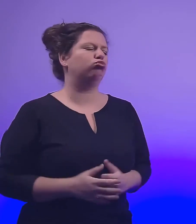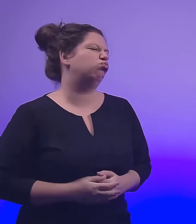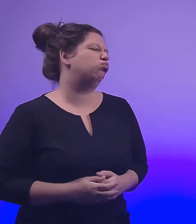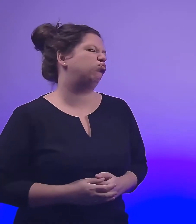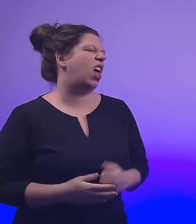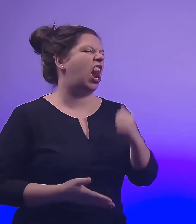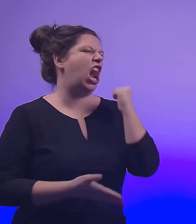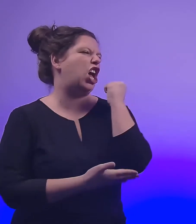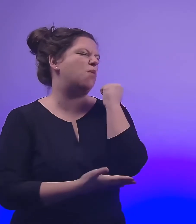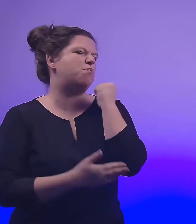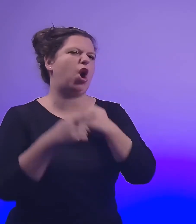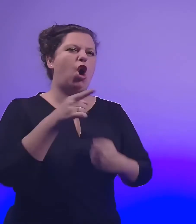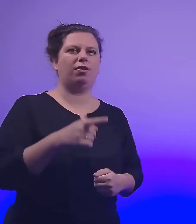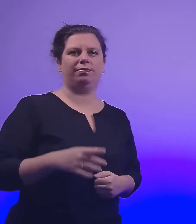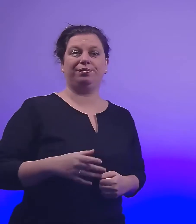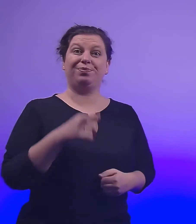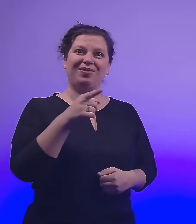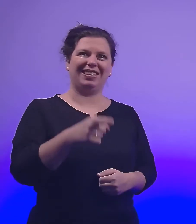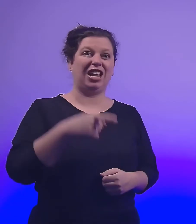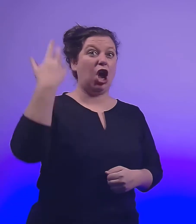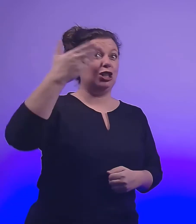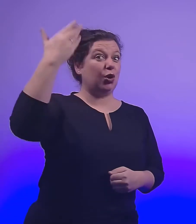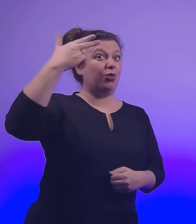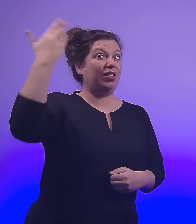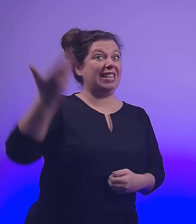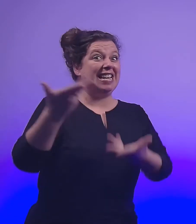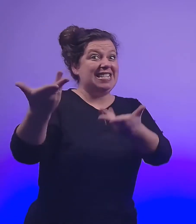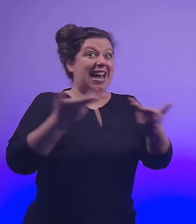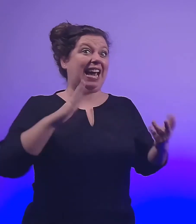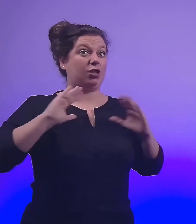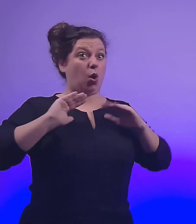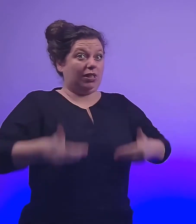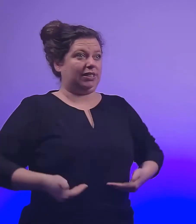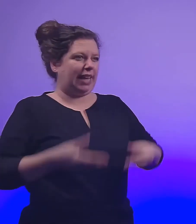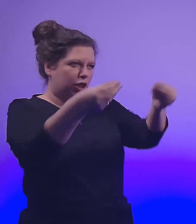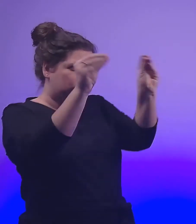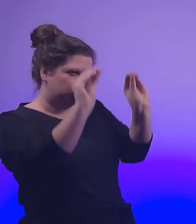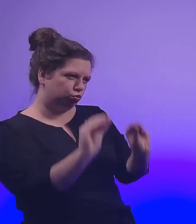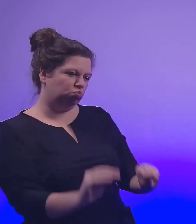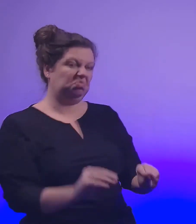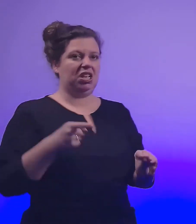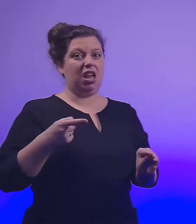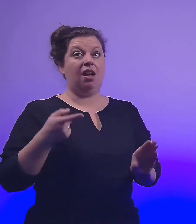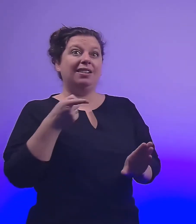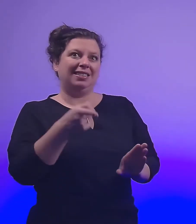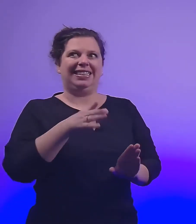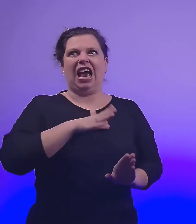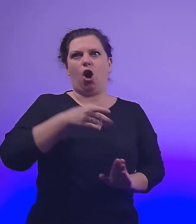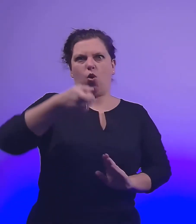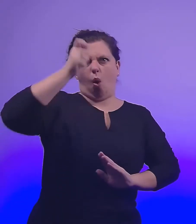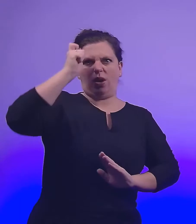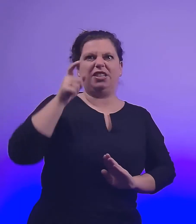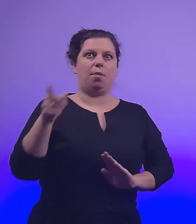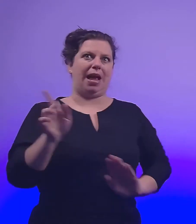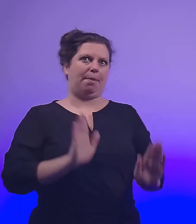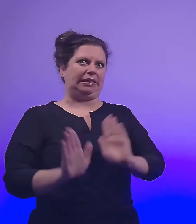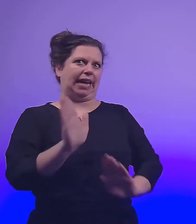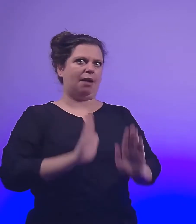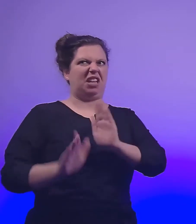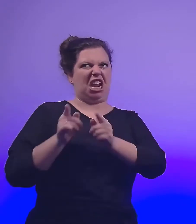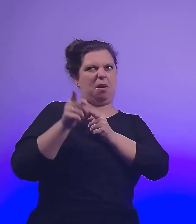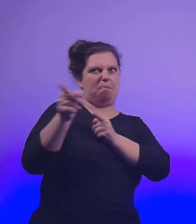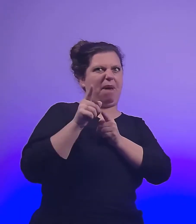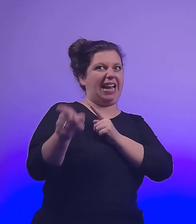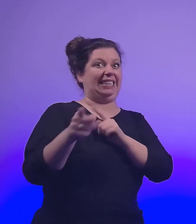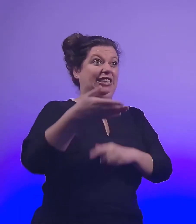Weet je wat jij krijgt? Van mij ook een schild. Ja, ja, Olly, jij van mij ook. Ben je beschermd tegen de pijlen die Sofie op je afschiet. Hey Sofie, wat ik trouwens net